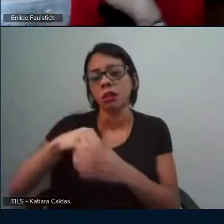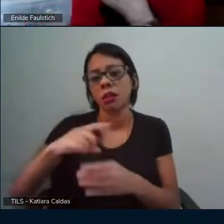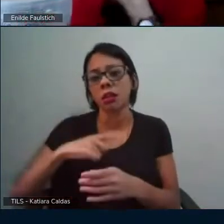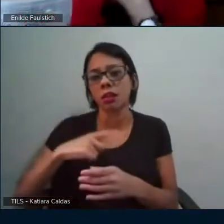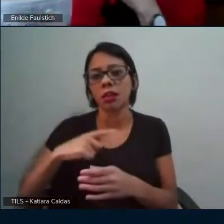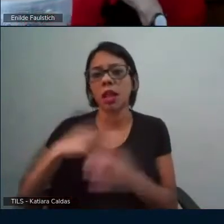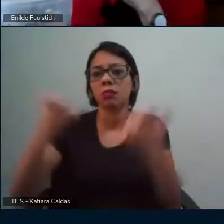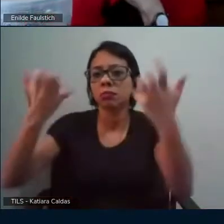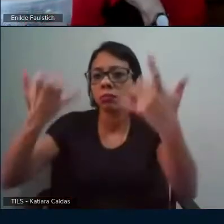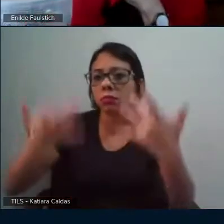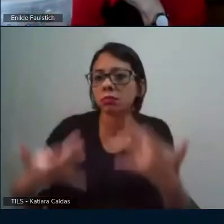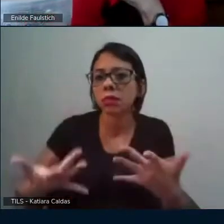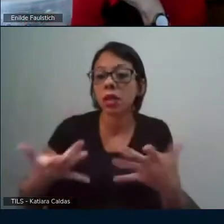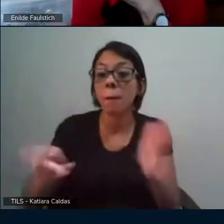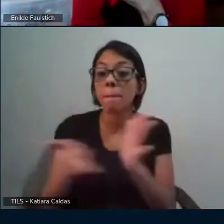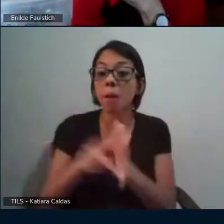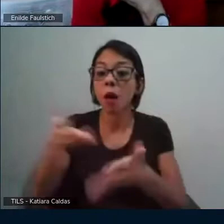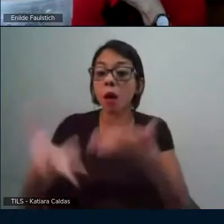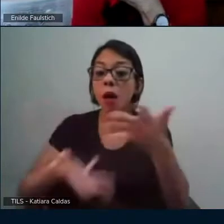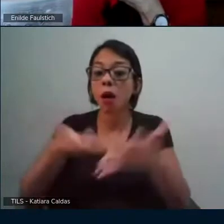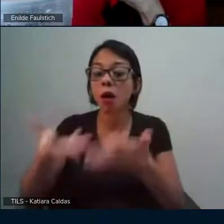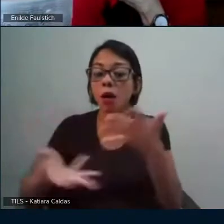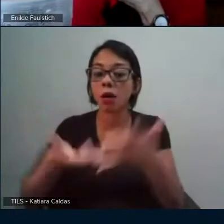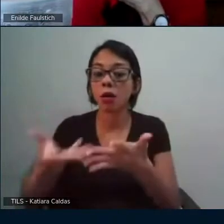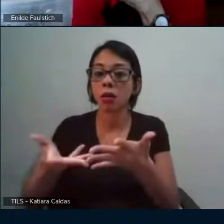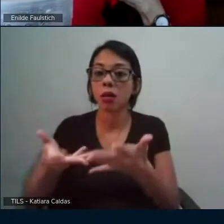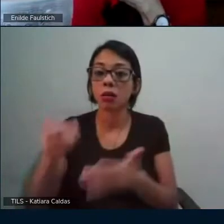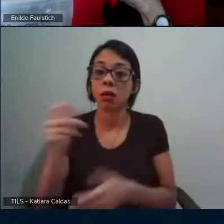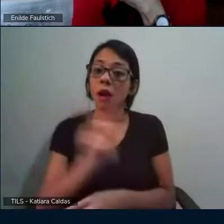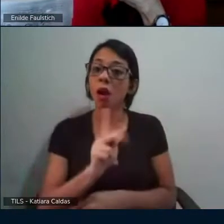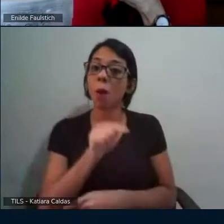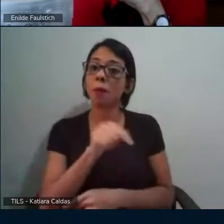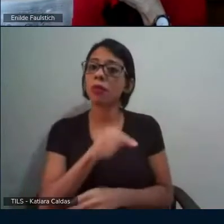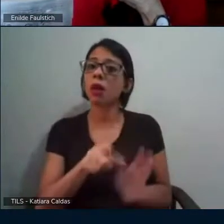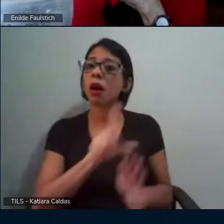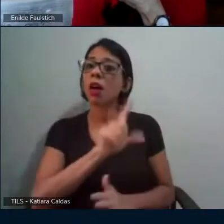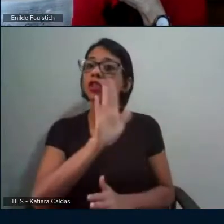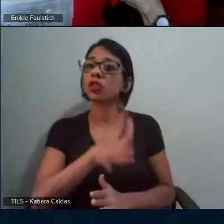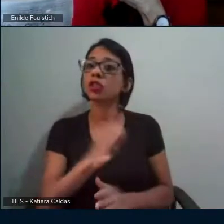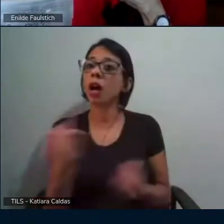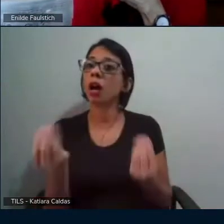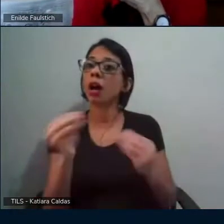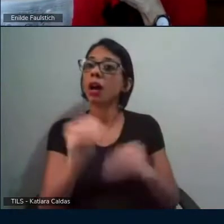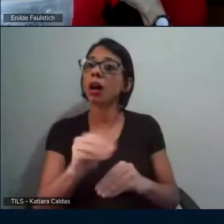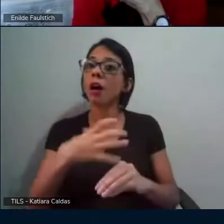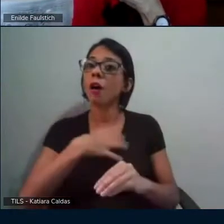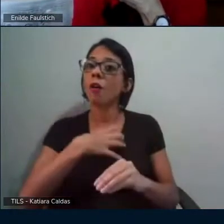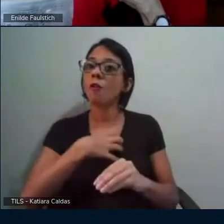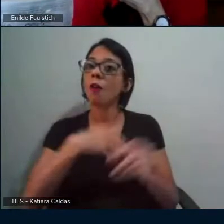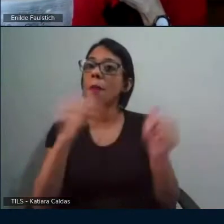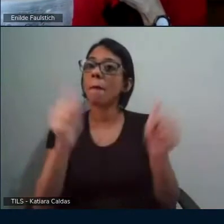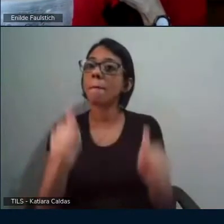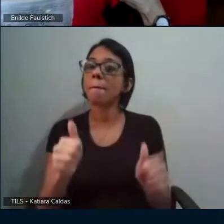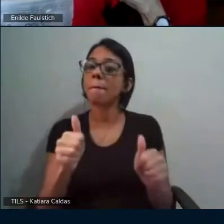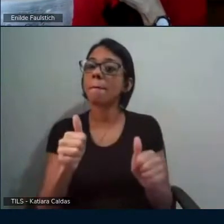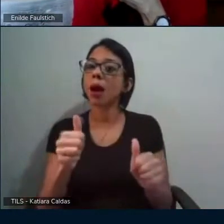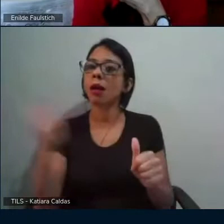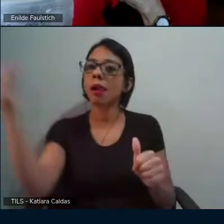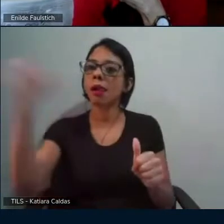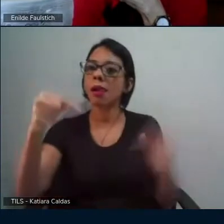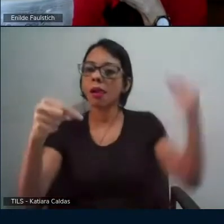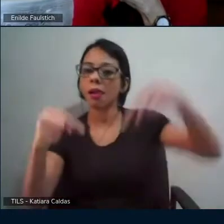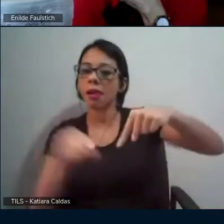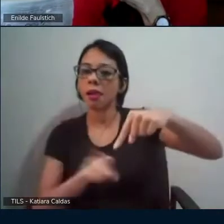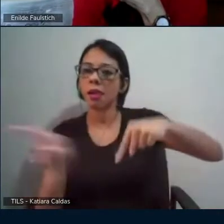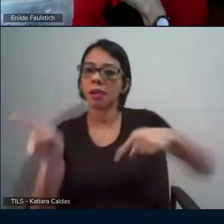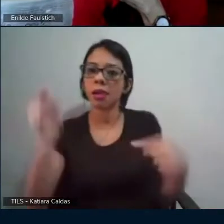uma explicação em língua de sinais que a professora já inseriu pela forma da imagem com as setas.